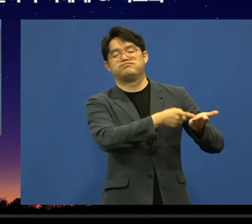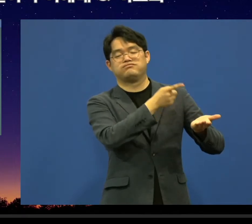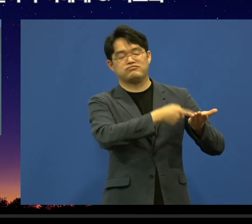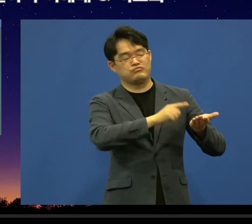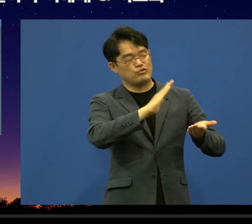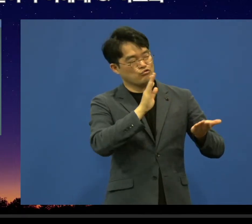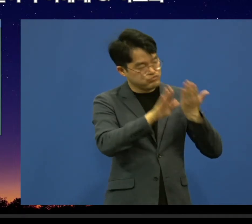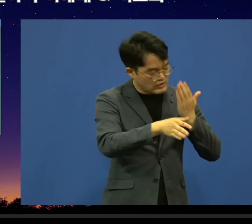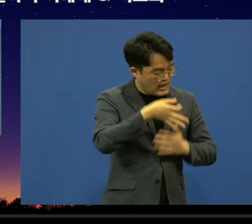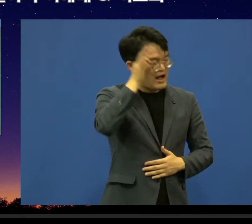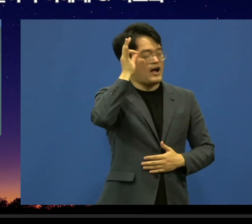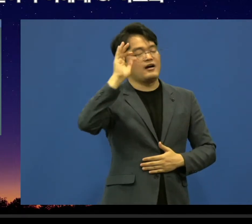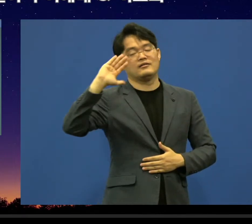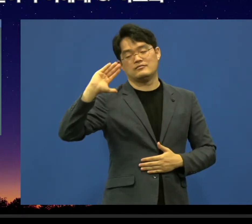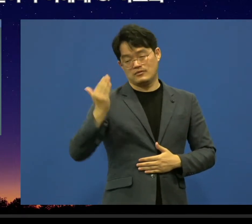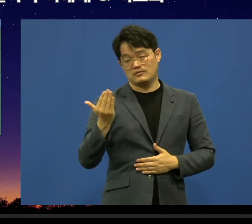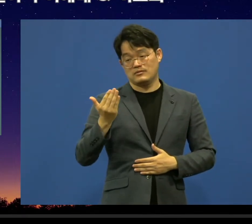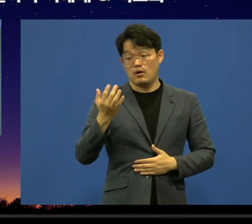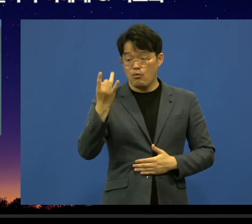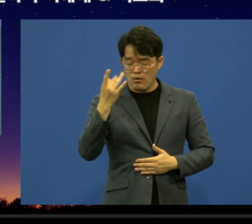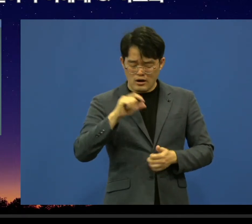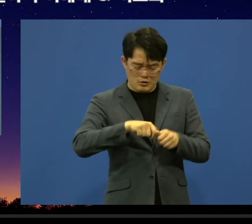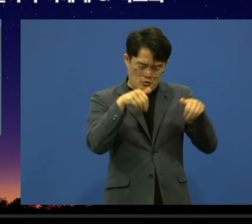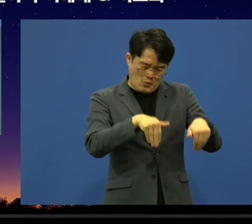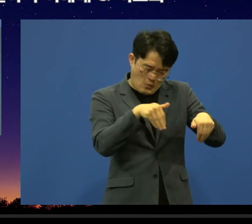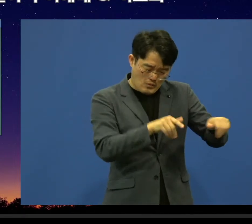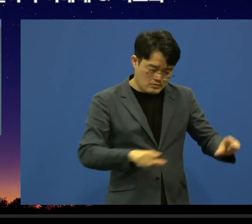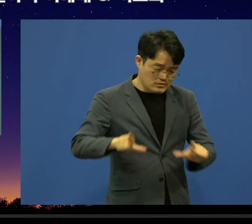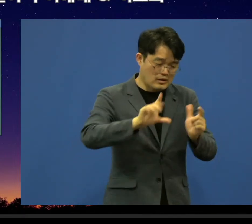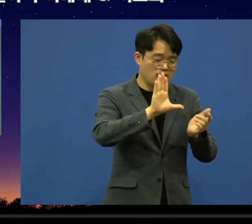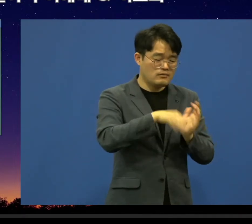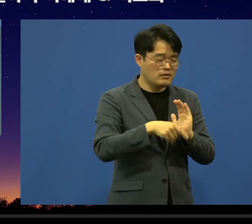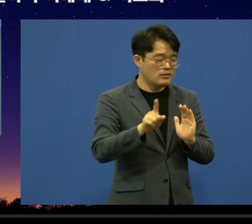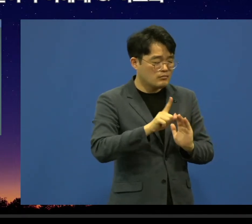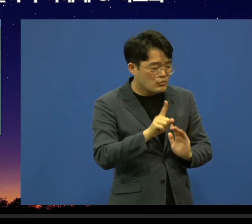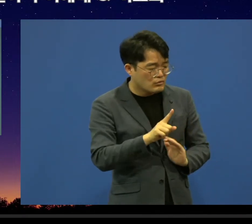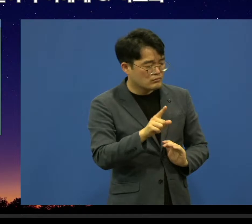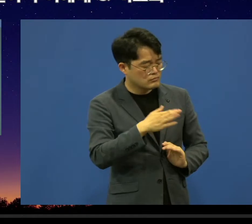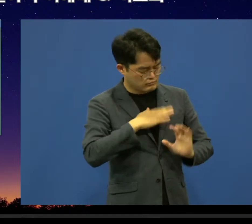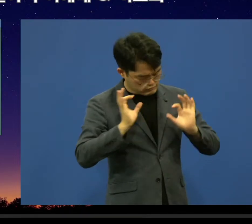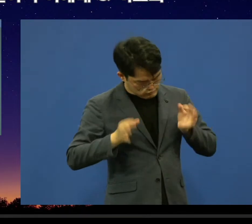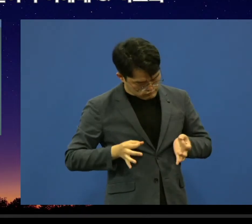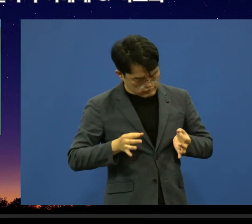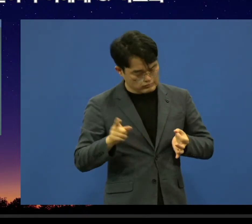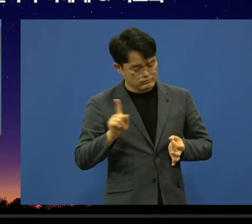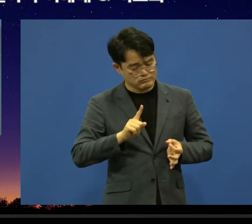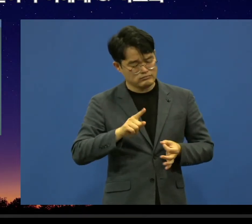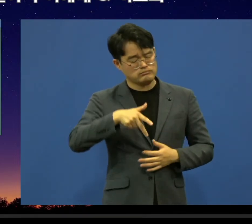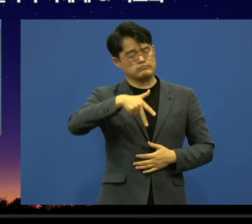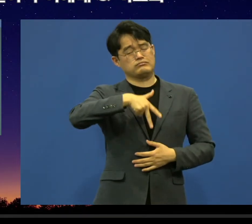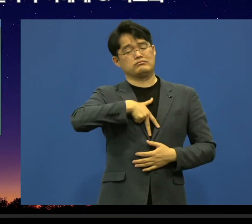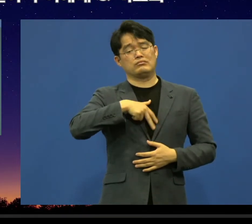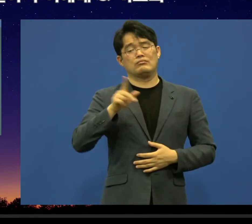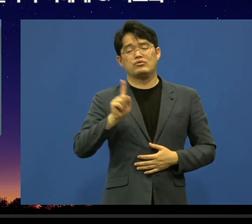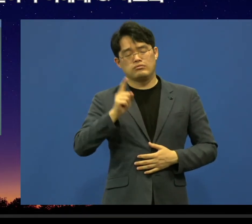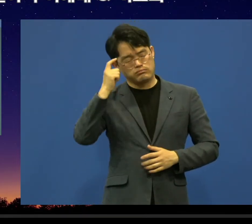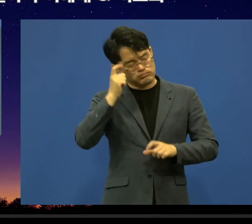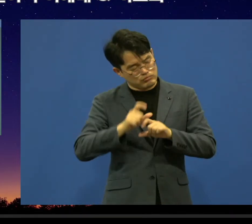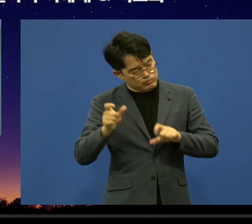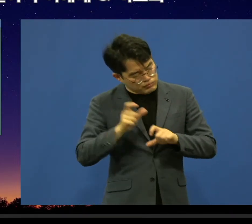아무것도 없는 자였어요. 그러나 그 모든 과정은 어떤 한순간을 향해 전진하고 있는